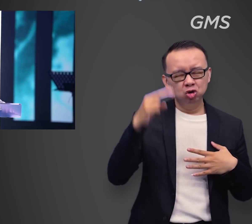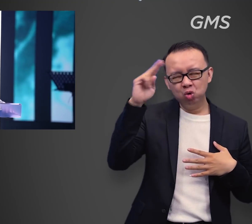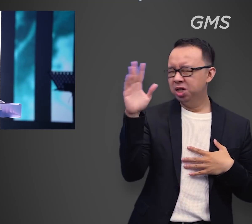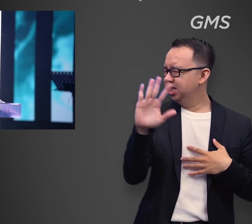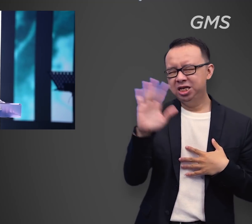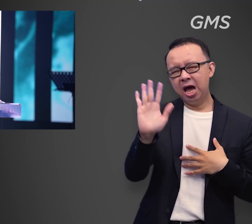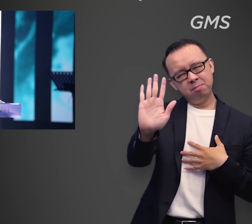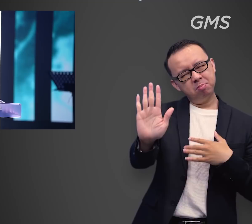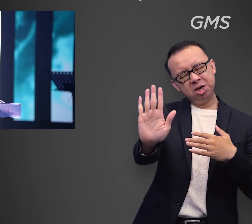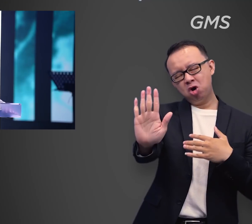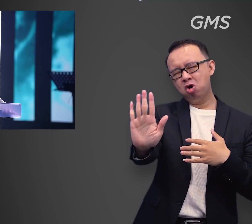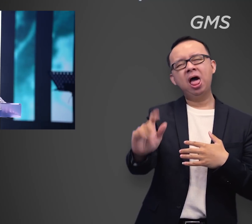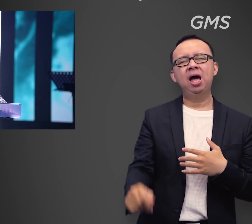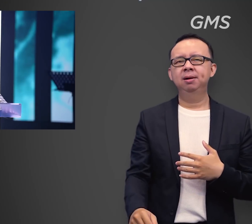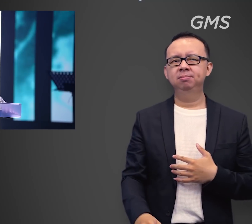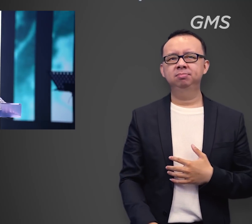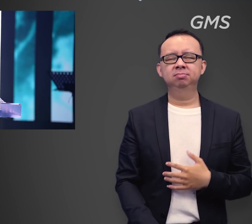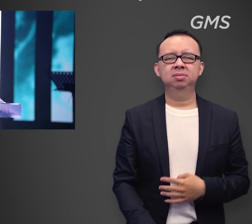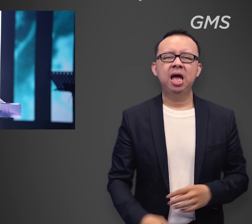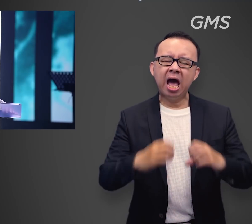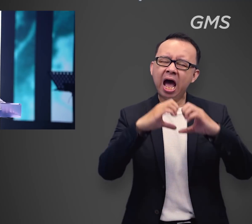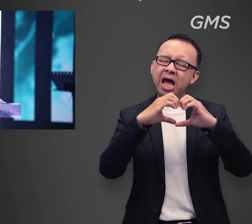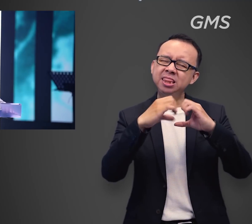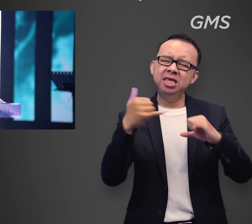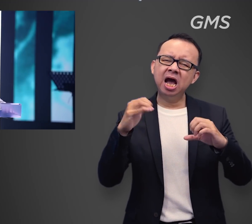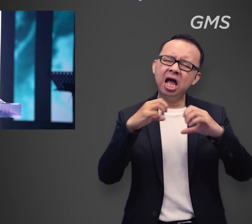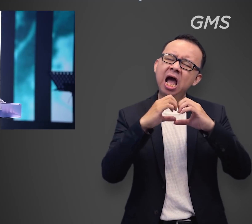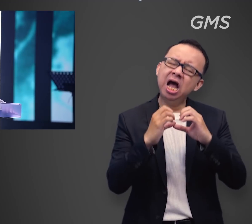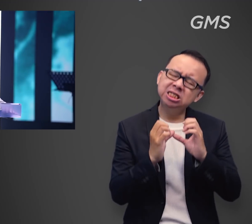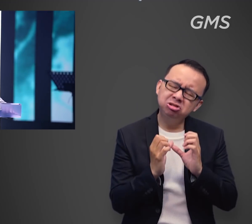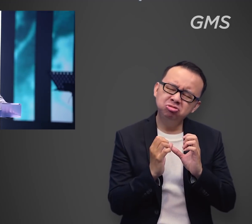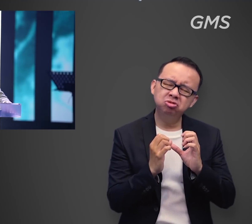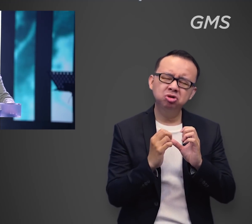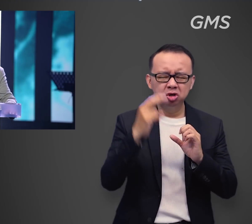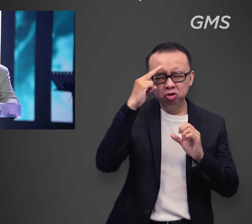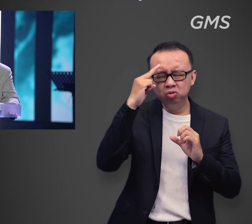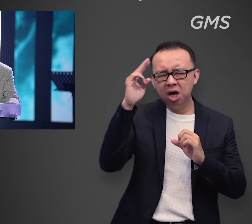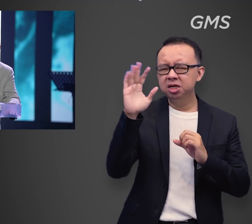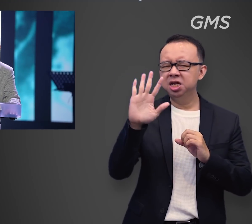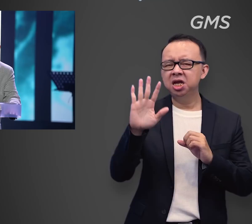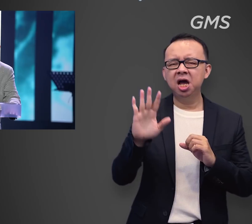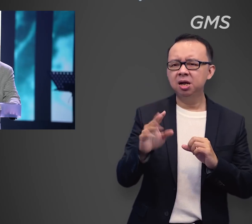Hati yang remuk dan hancur tidak akan pernah dipandang hina oleh Tuhan. Karena siapapun kita hari ini.